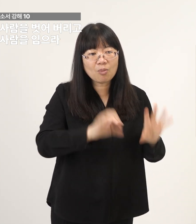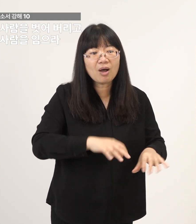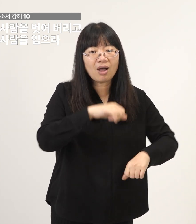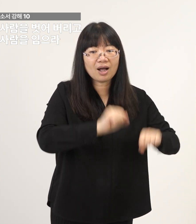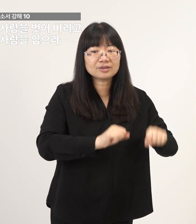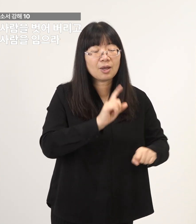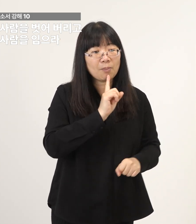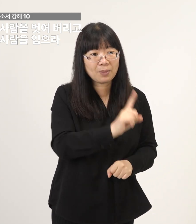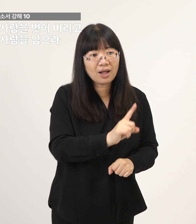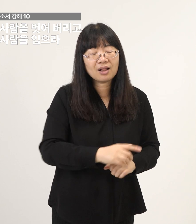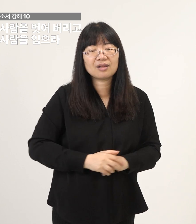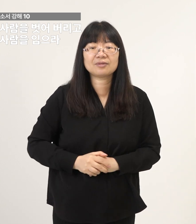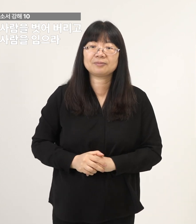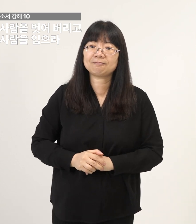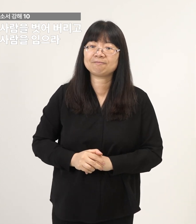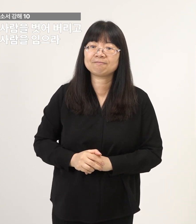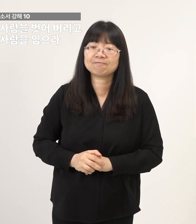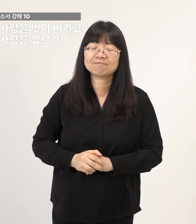그래요. 앞을 보실까요?